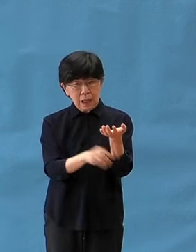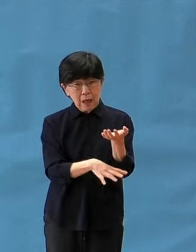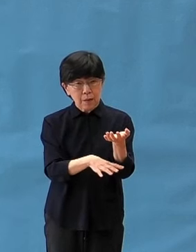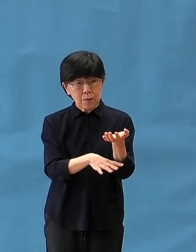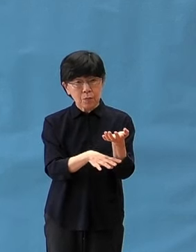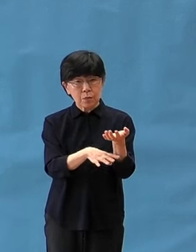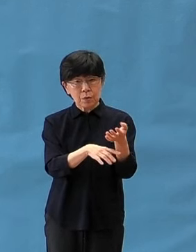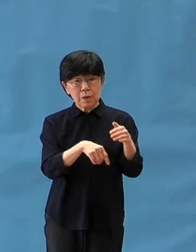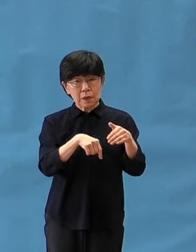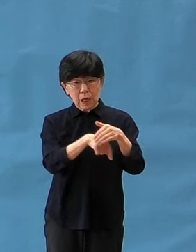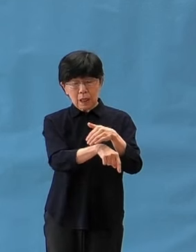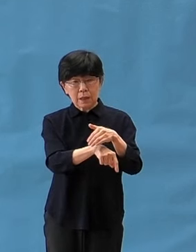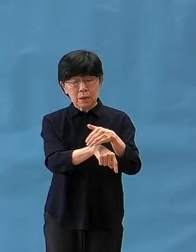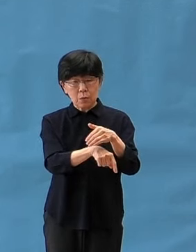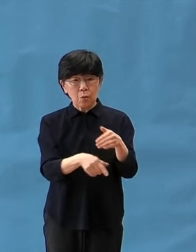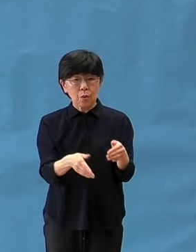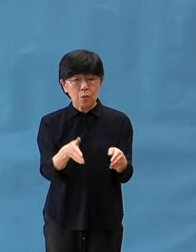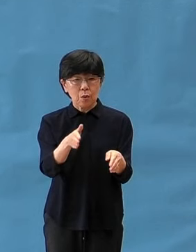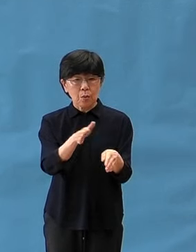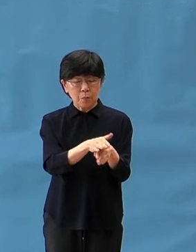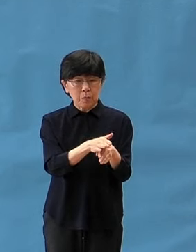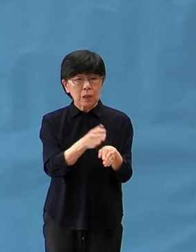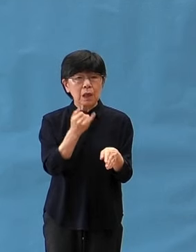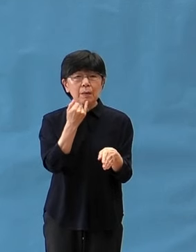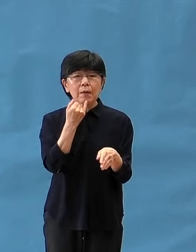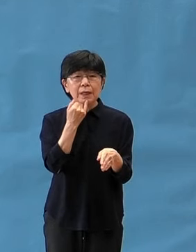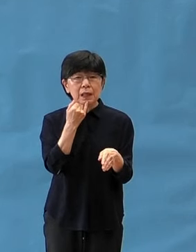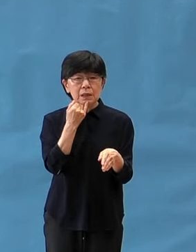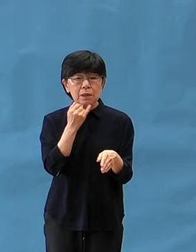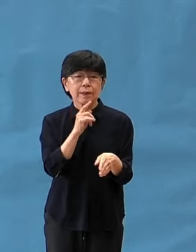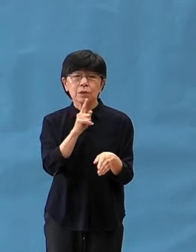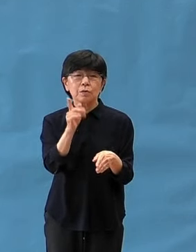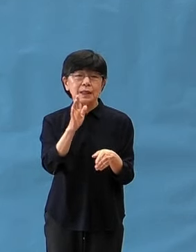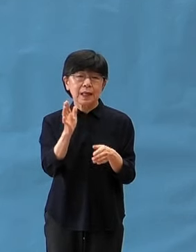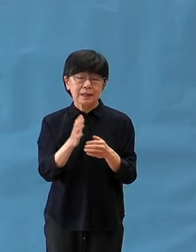ません。そんなことは一言も言ってない。